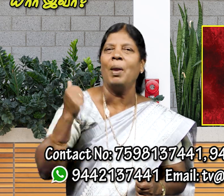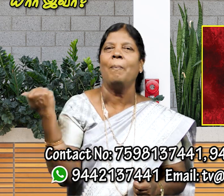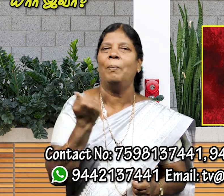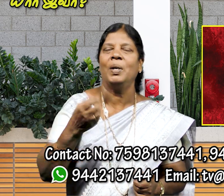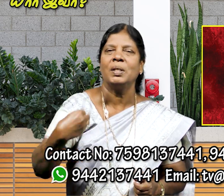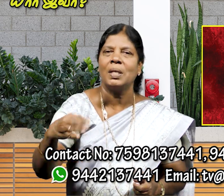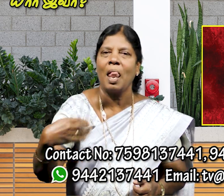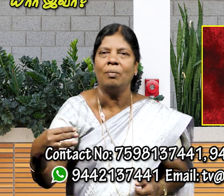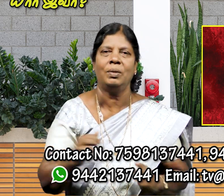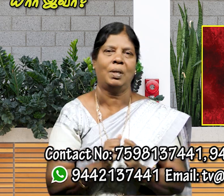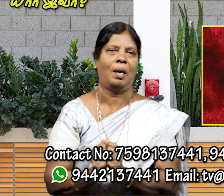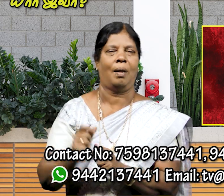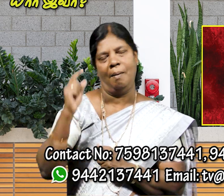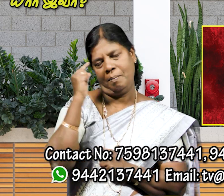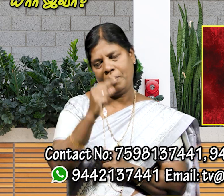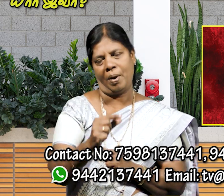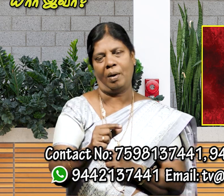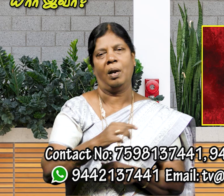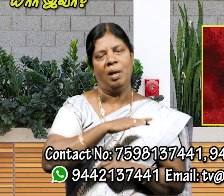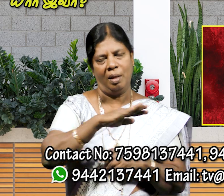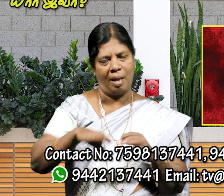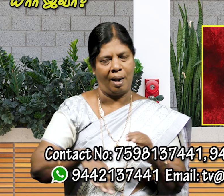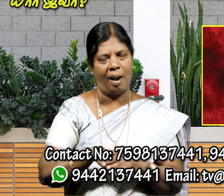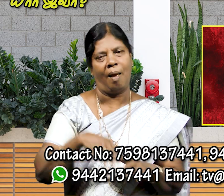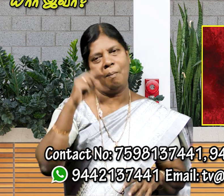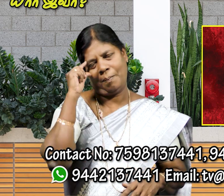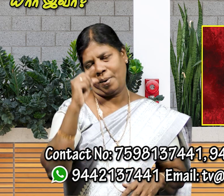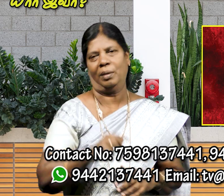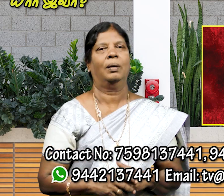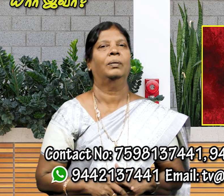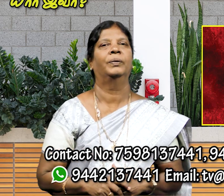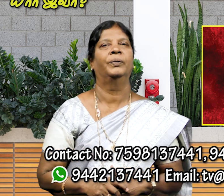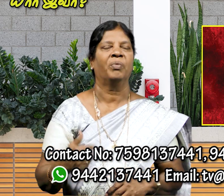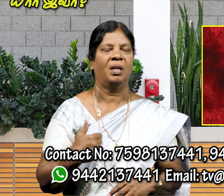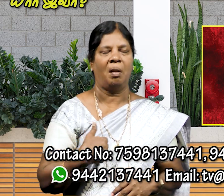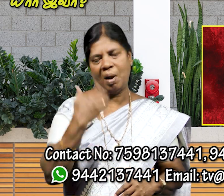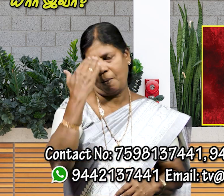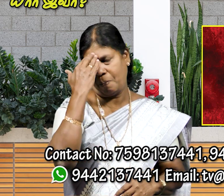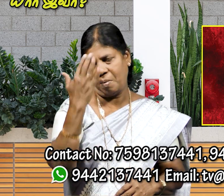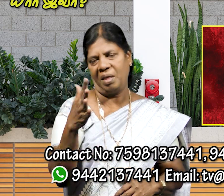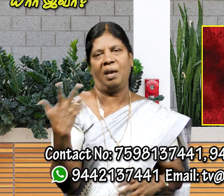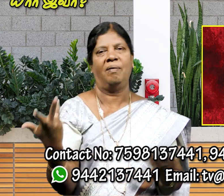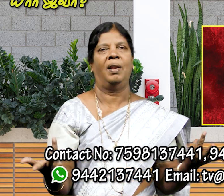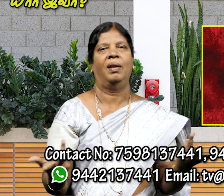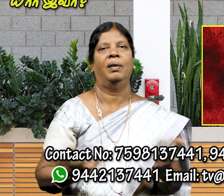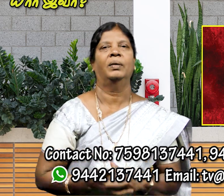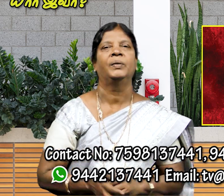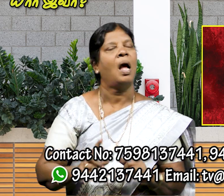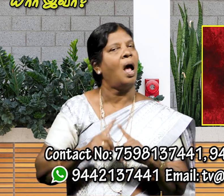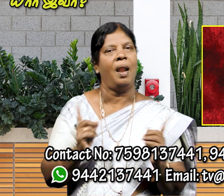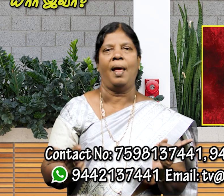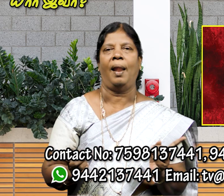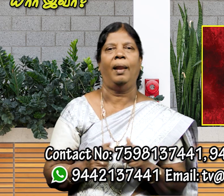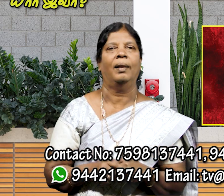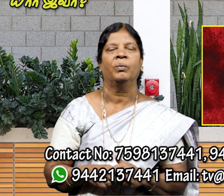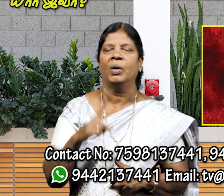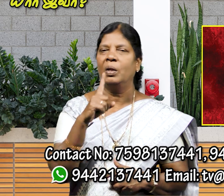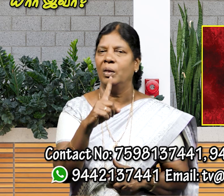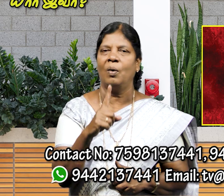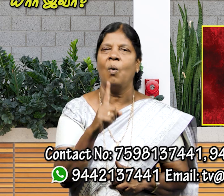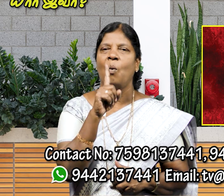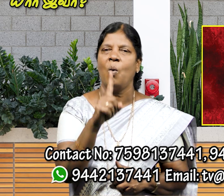இந்த நிலைமையெல்லாம் பார்த்து தான் நம்மை மதிக்காமல் இருக்கிறார்கள். ஆனால் இந்த ஒரு